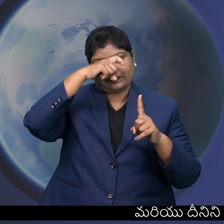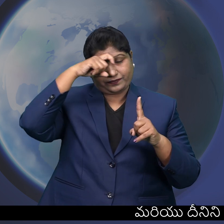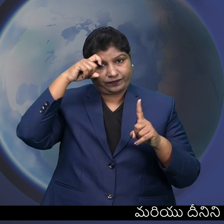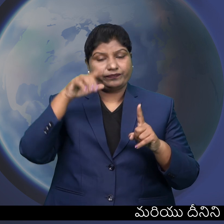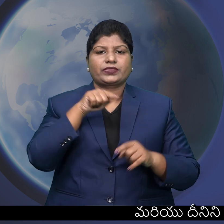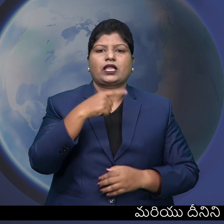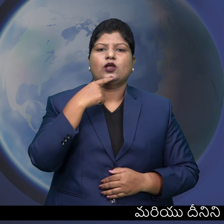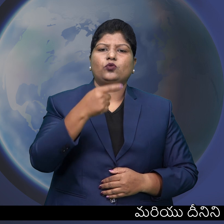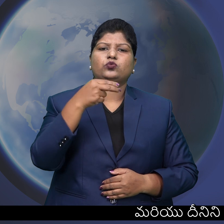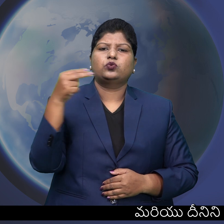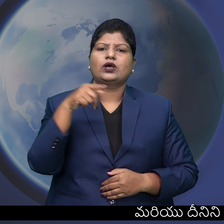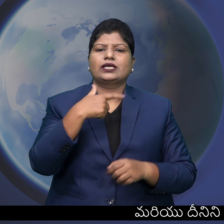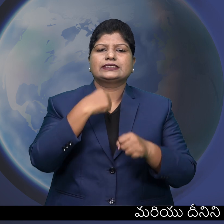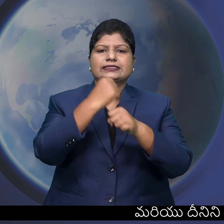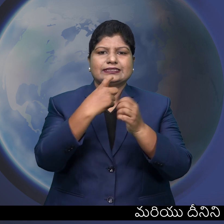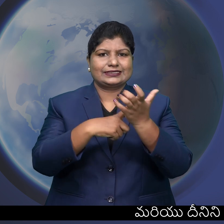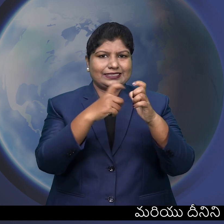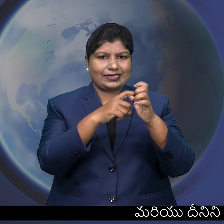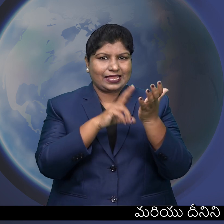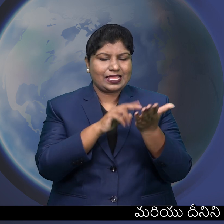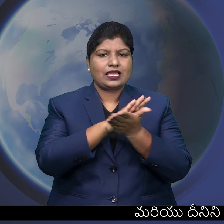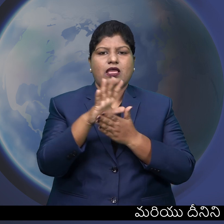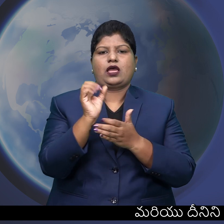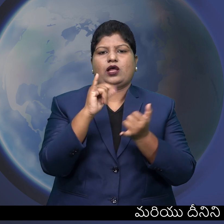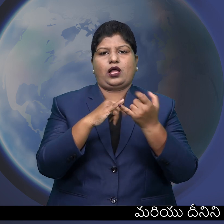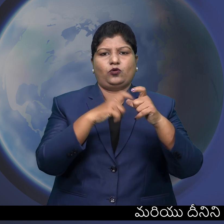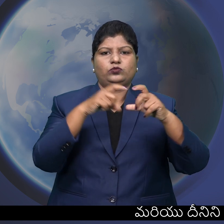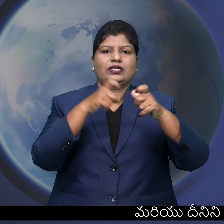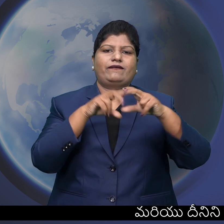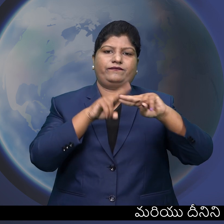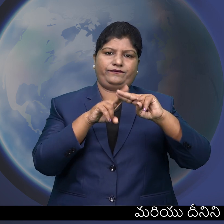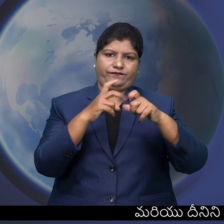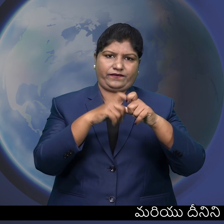మరియు దీనిని గ్రీన్ హౌస్ ప్రభావం అంటారు.